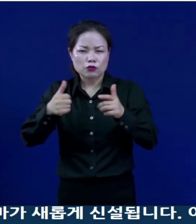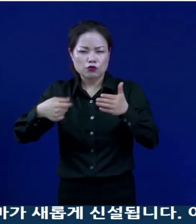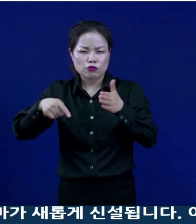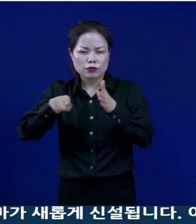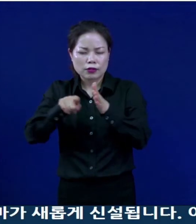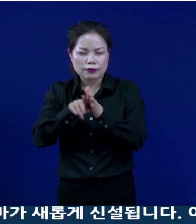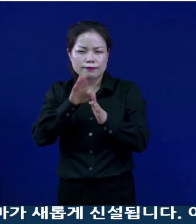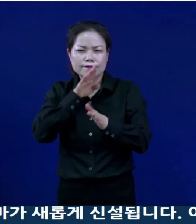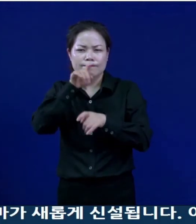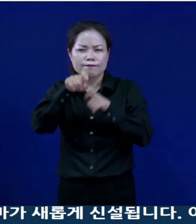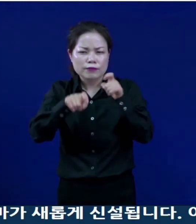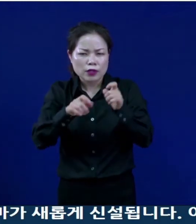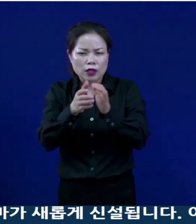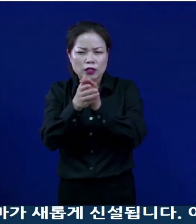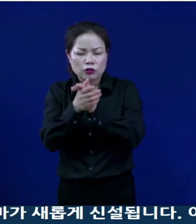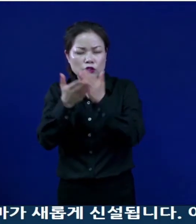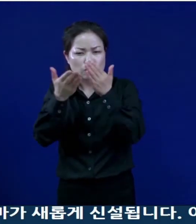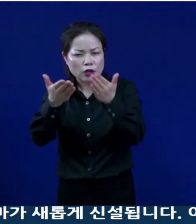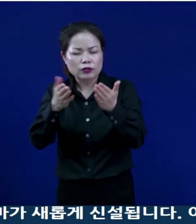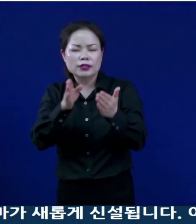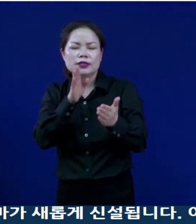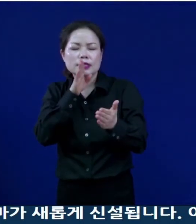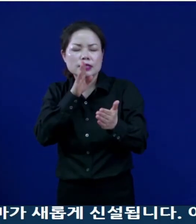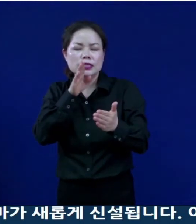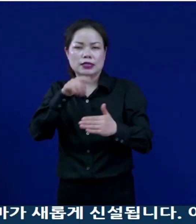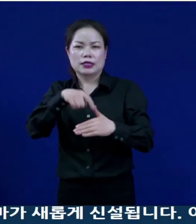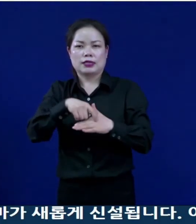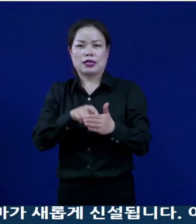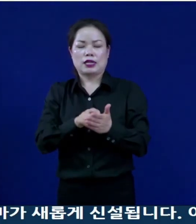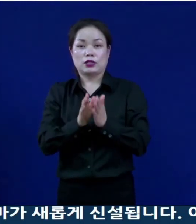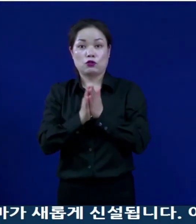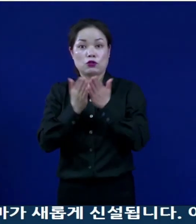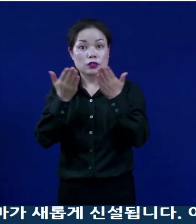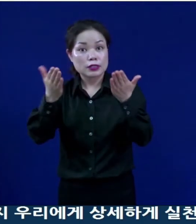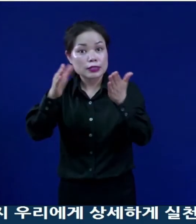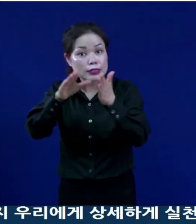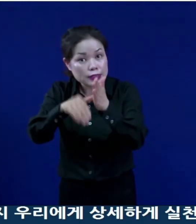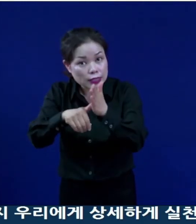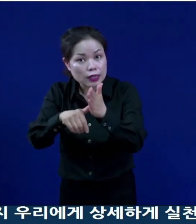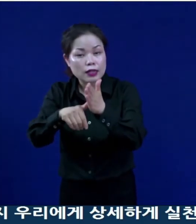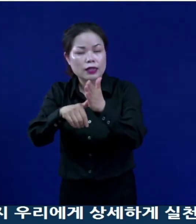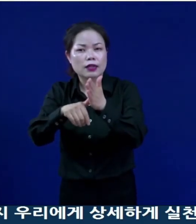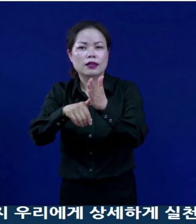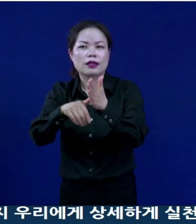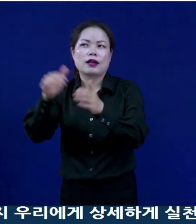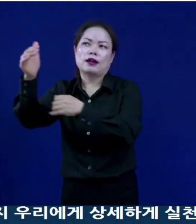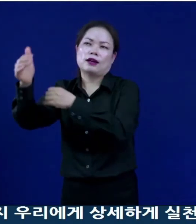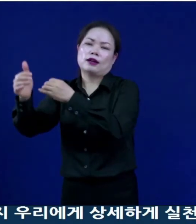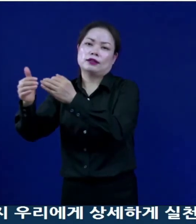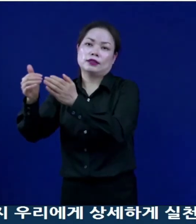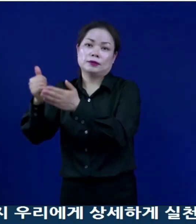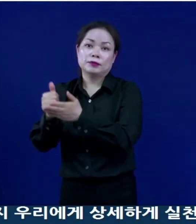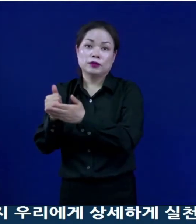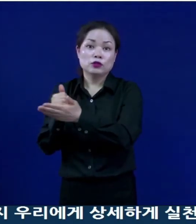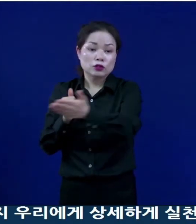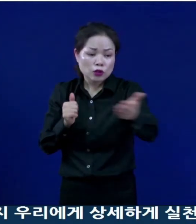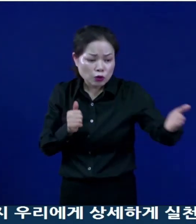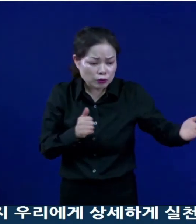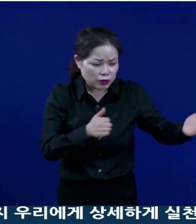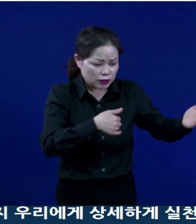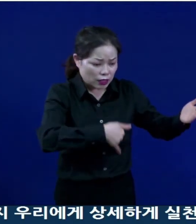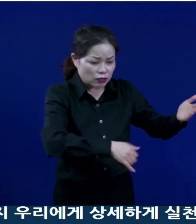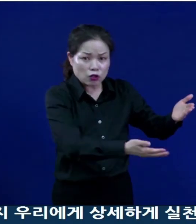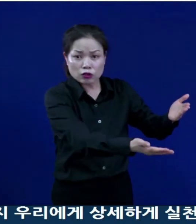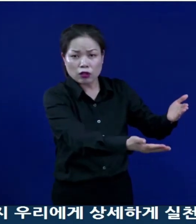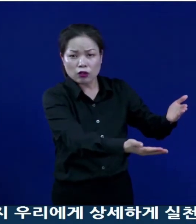몸부림치고 기도 한마디를 하더라도 진심으로 하는 기도를 하고 그렇게 한다면 여러분 그것이 여러분의